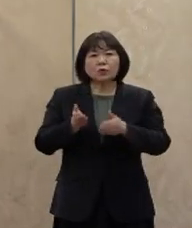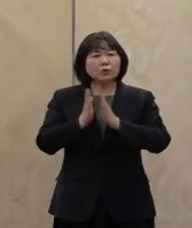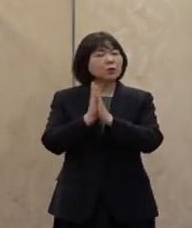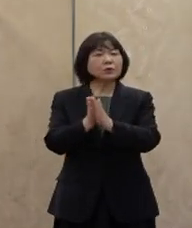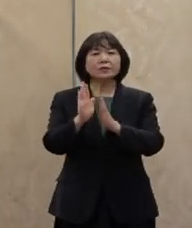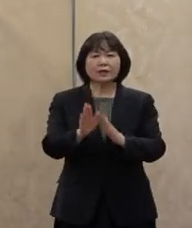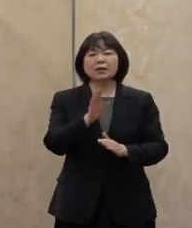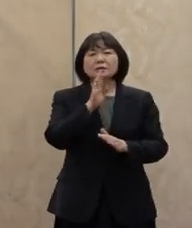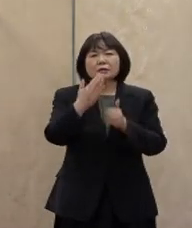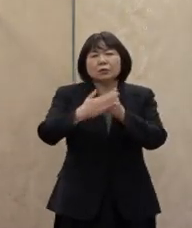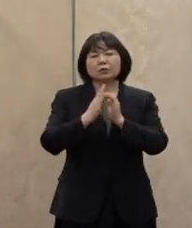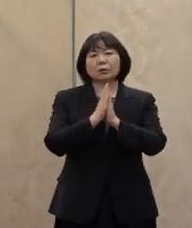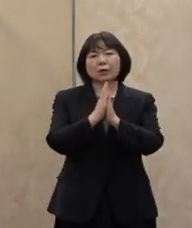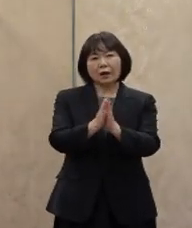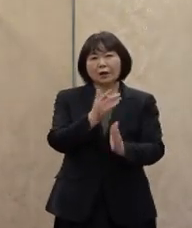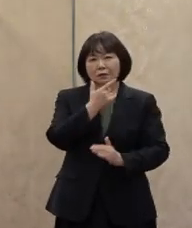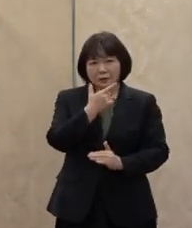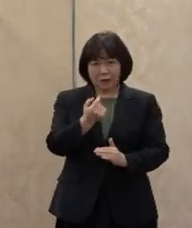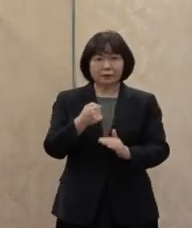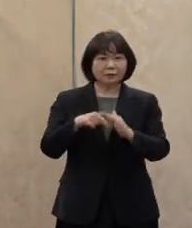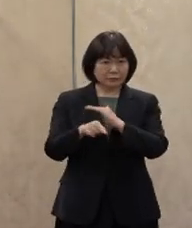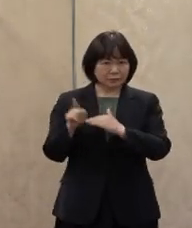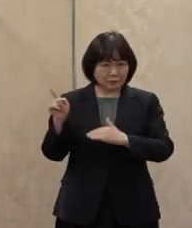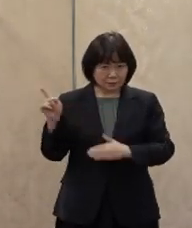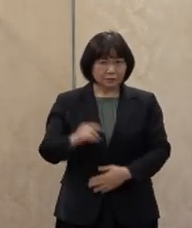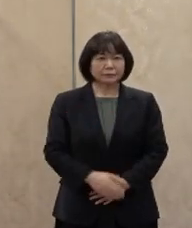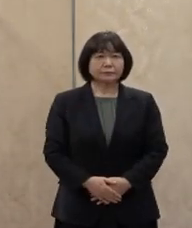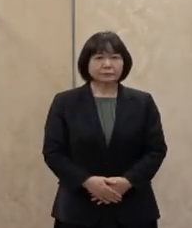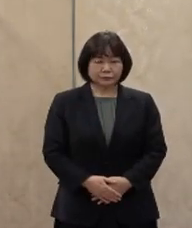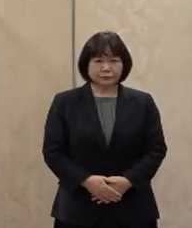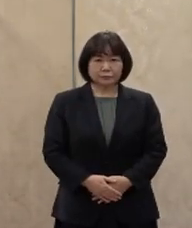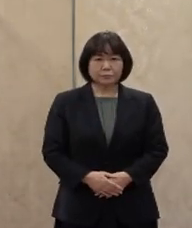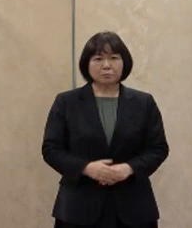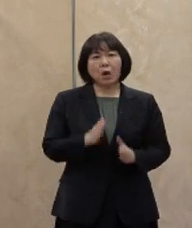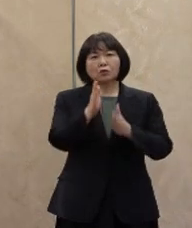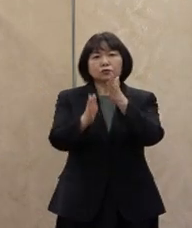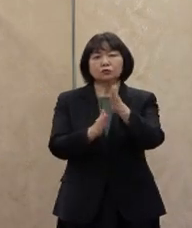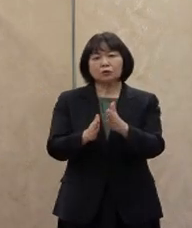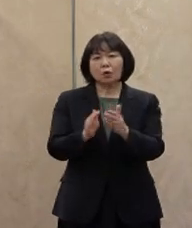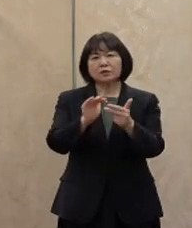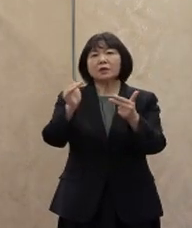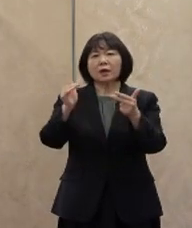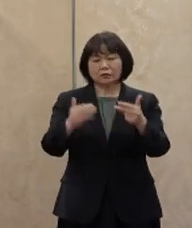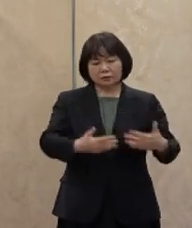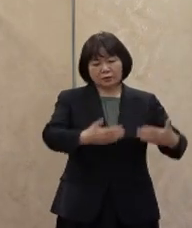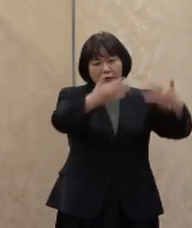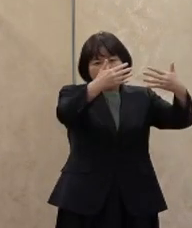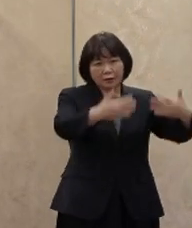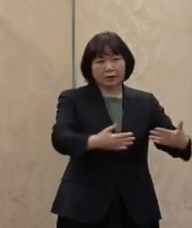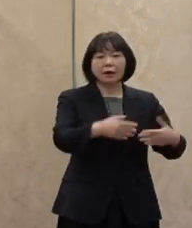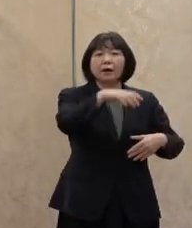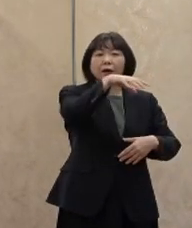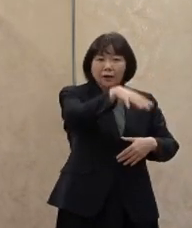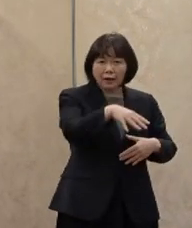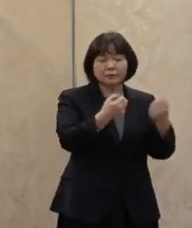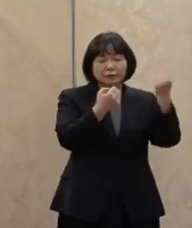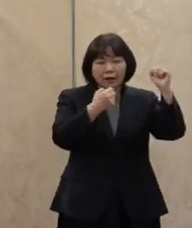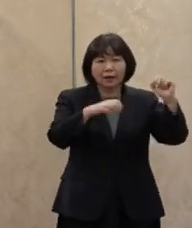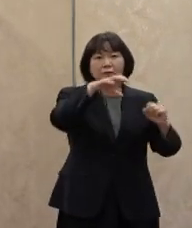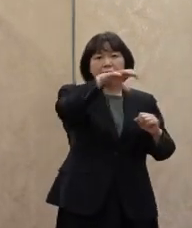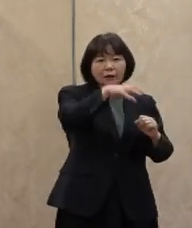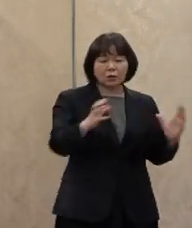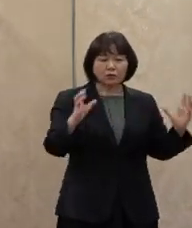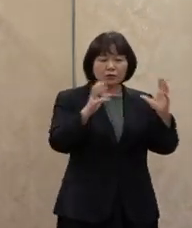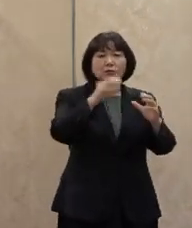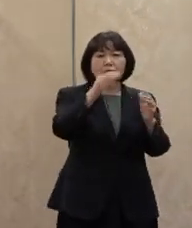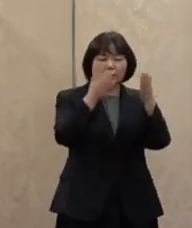事実上の協力をお願いしますということについてです。運動施設や遊技場、映画館、劇場、演芸場、集会